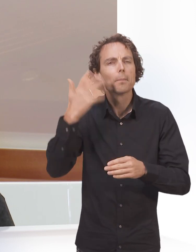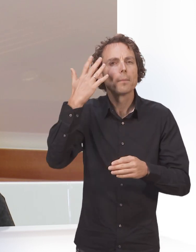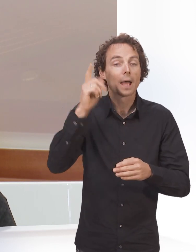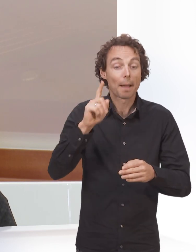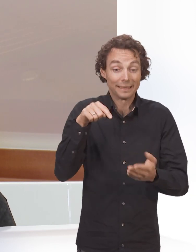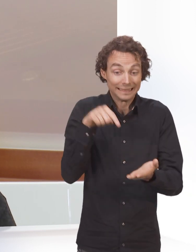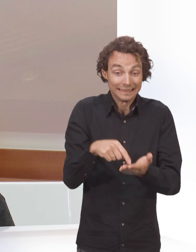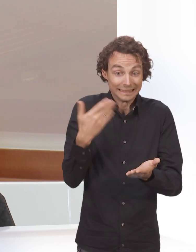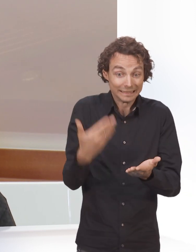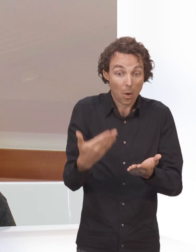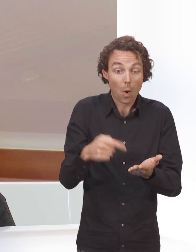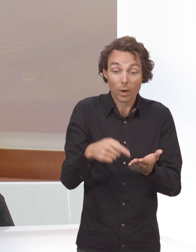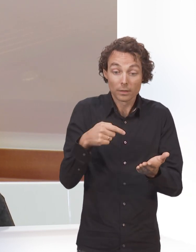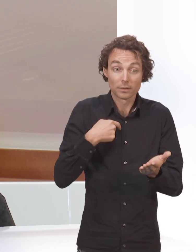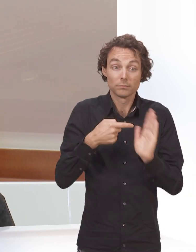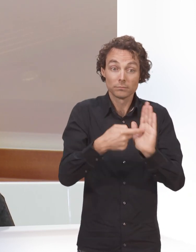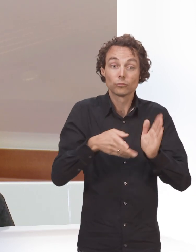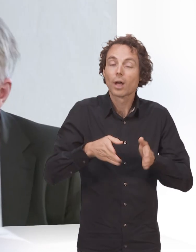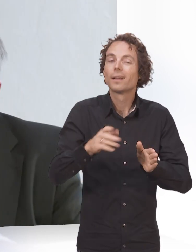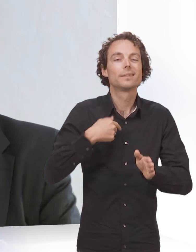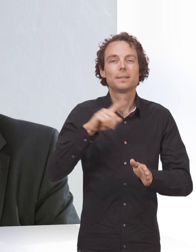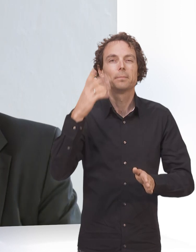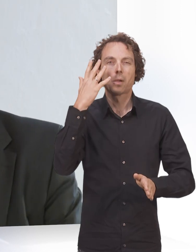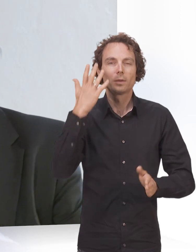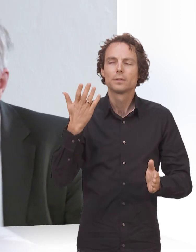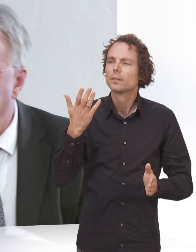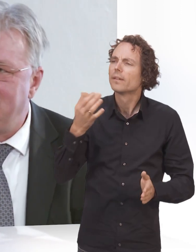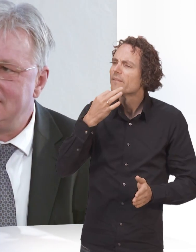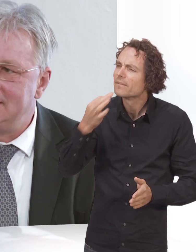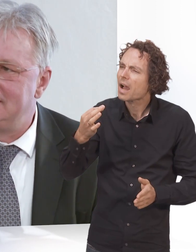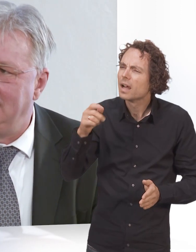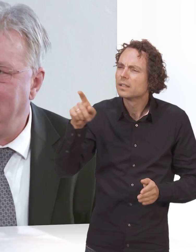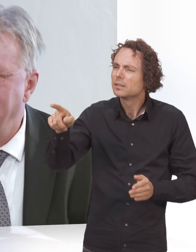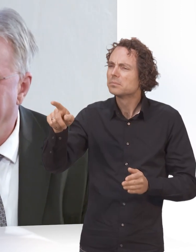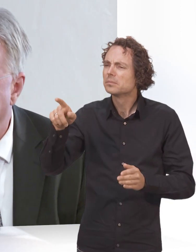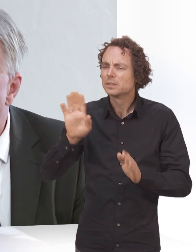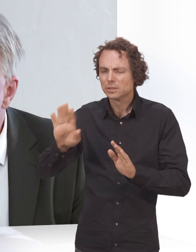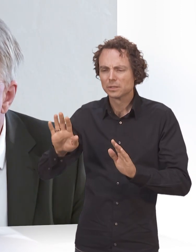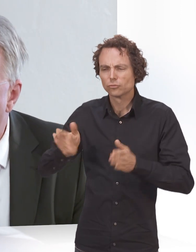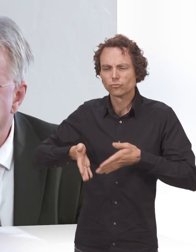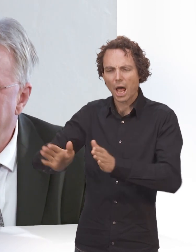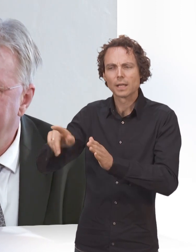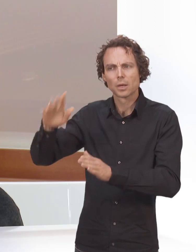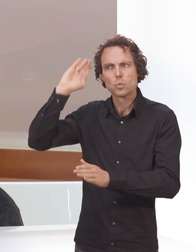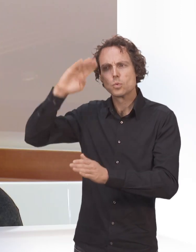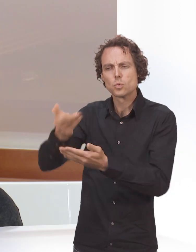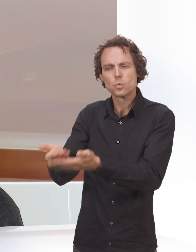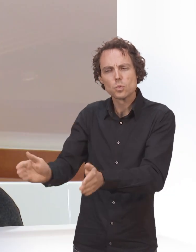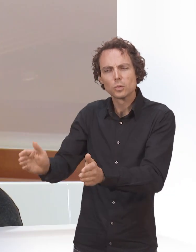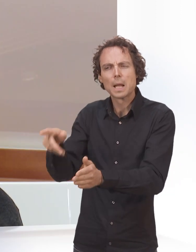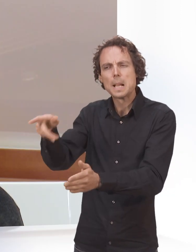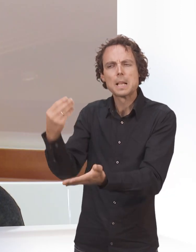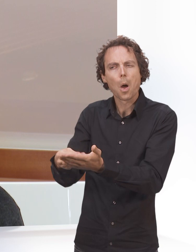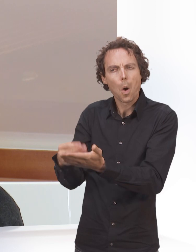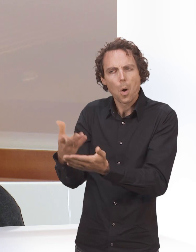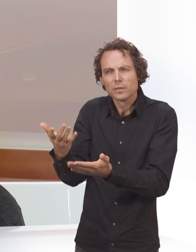ich dann keiner auf der Straße. Stellst du bei solchen Aktionen einen Hut auf oder was ist der Lohn dafür? Es ist kein